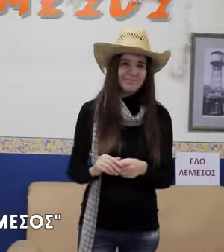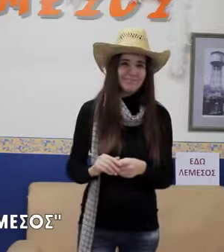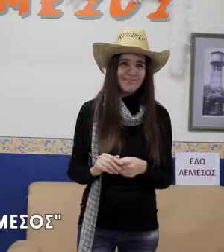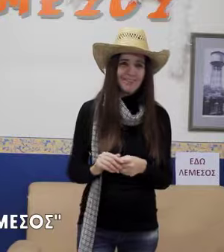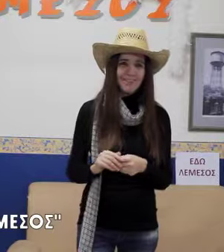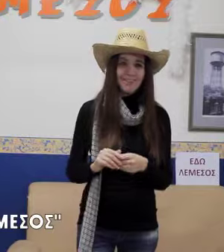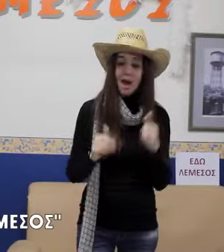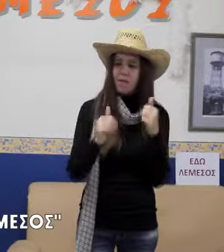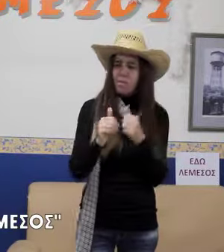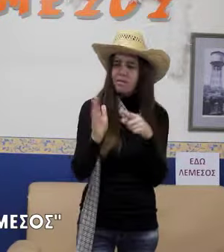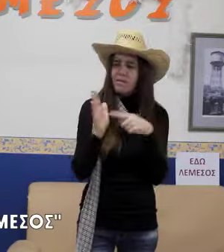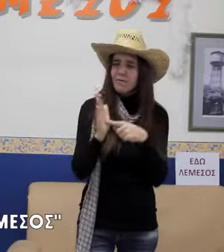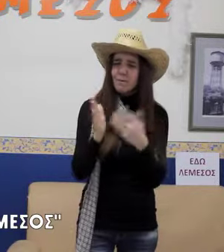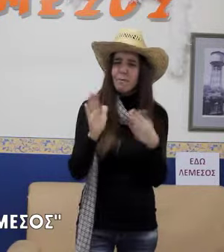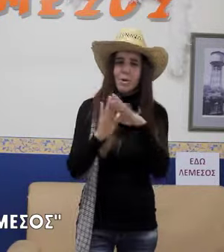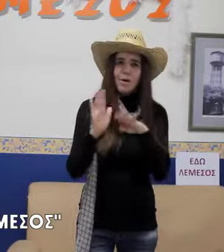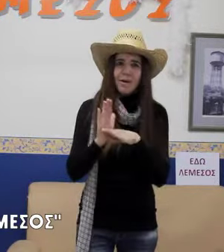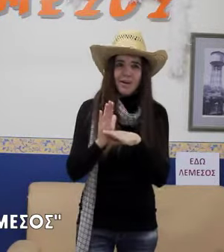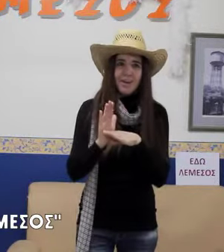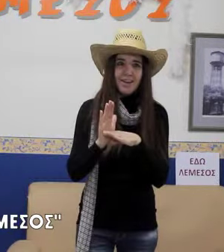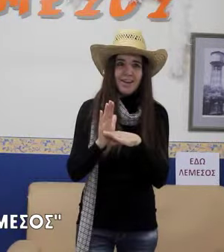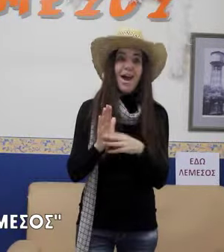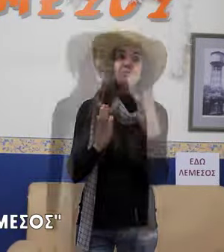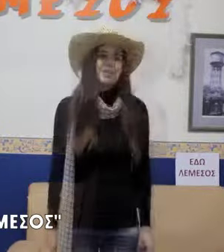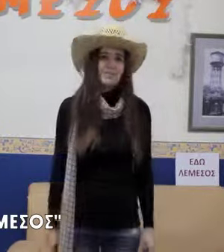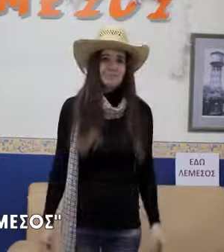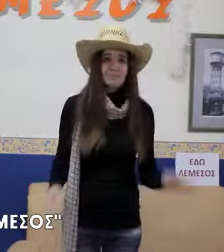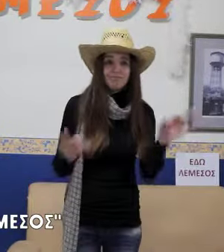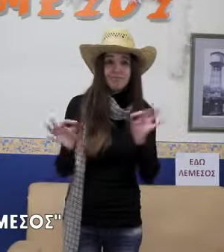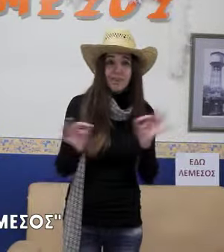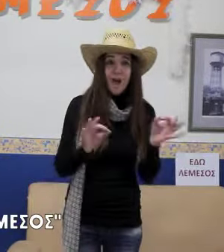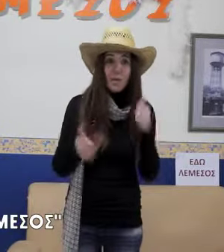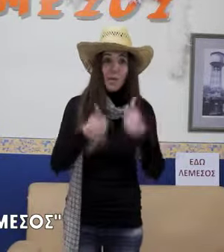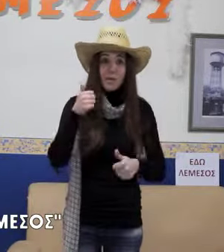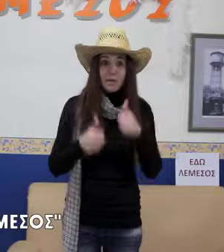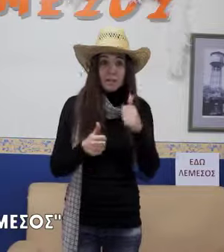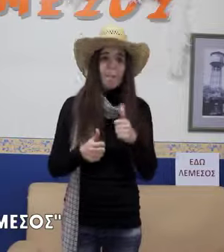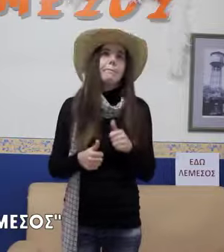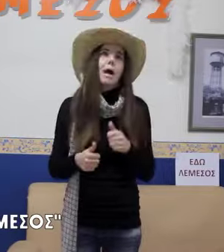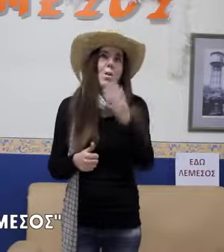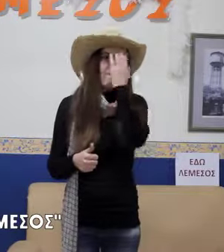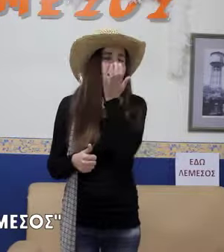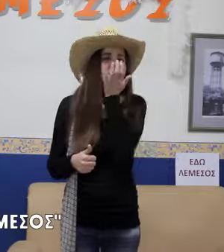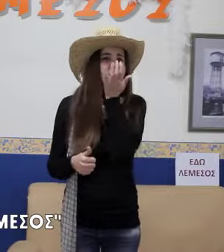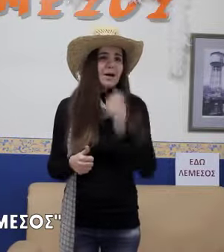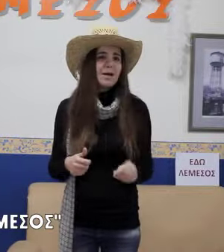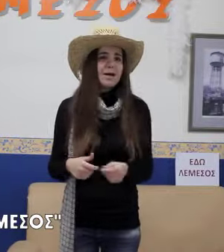Ακολουθεί πρόγραμμα από DJ, διαγωνισμός πελόμασκας και